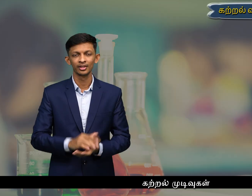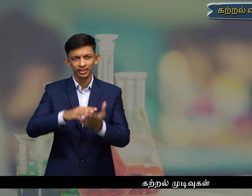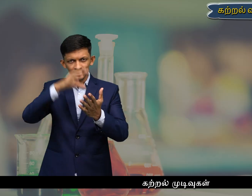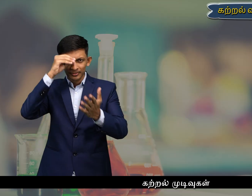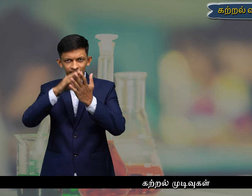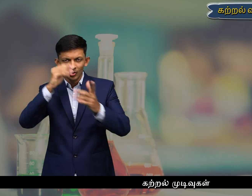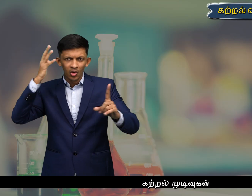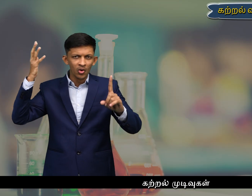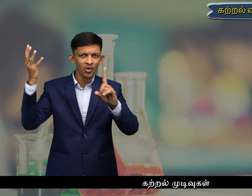கற்றுக்கொள்வீர்கள்.